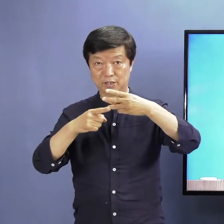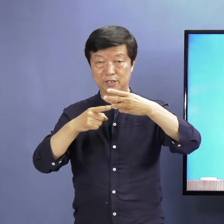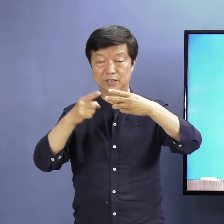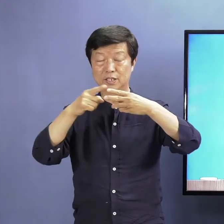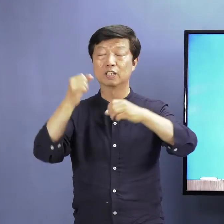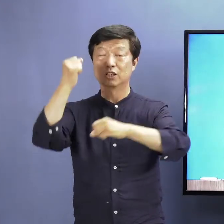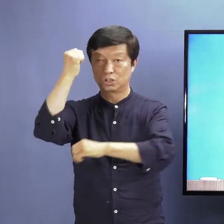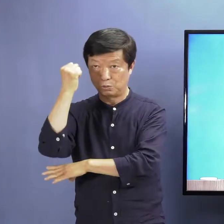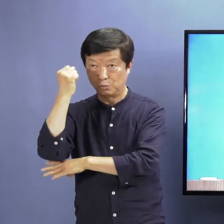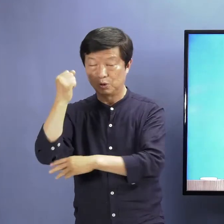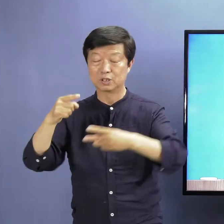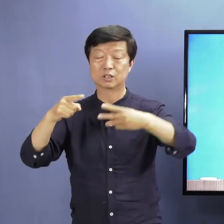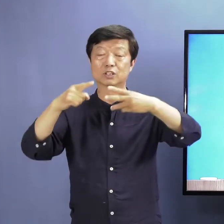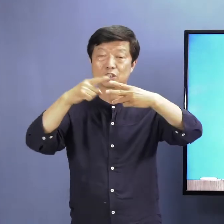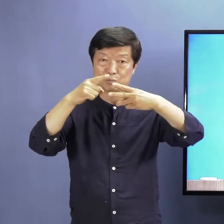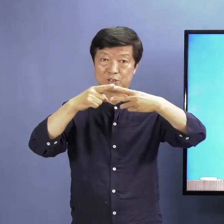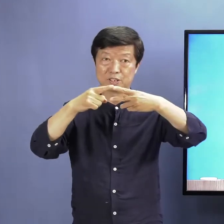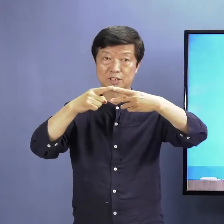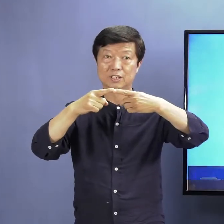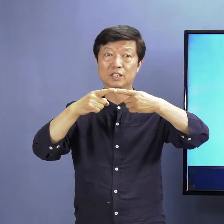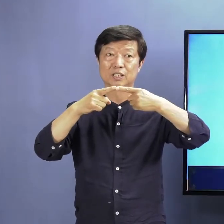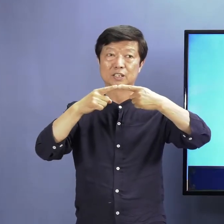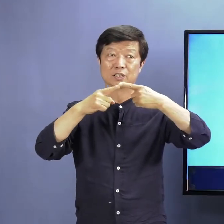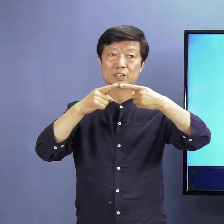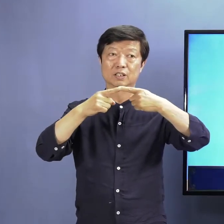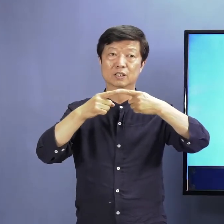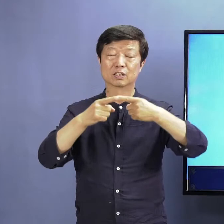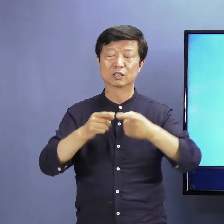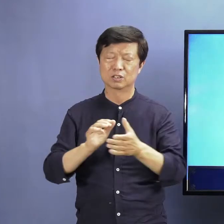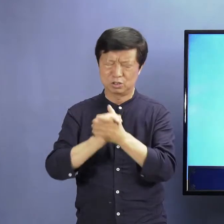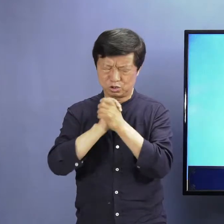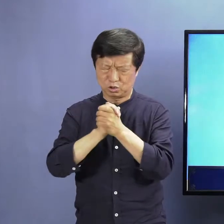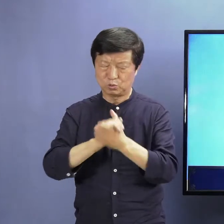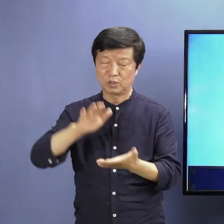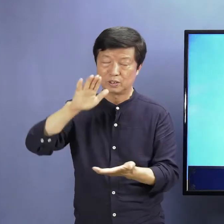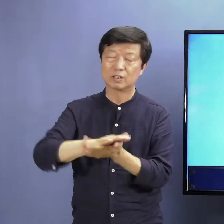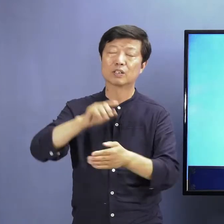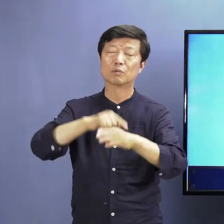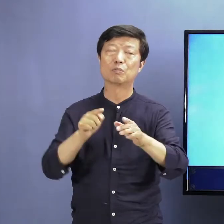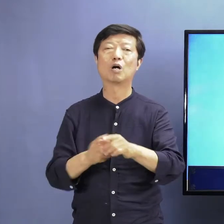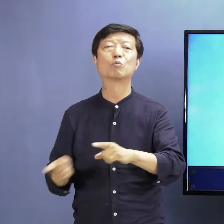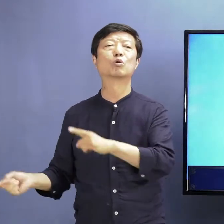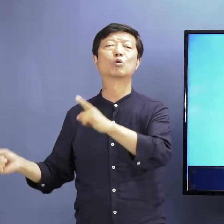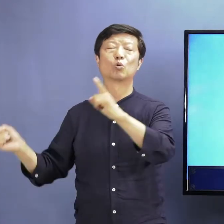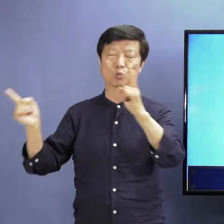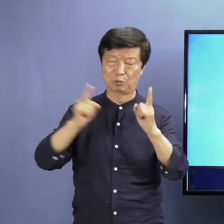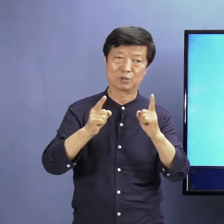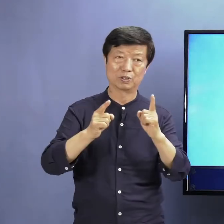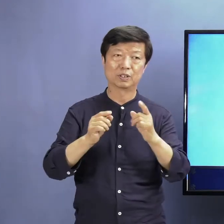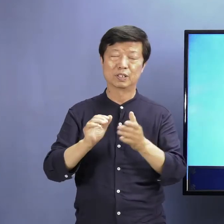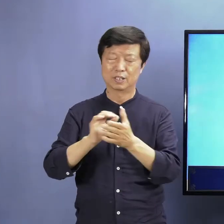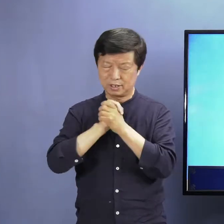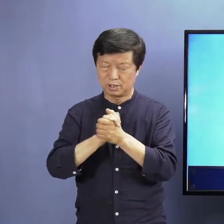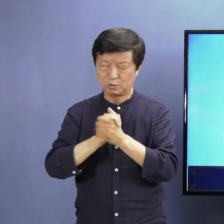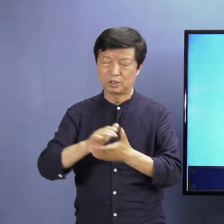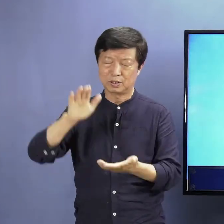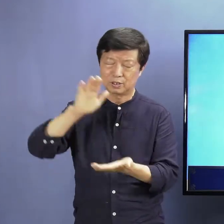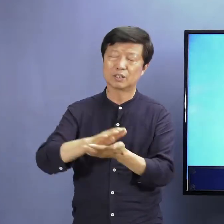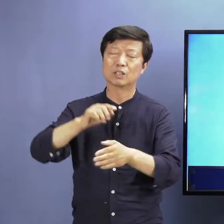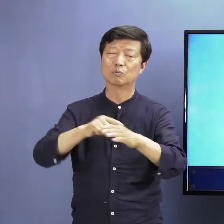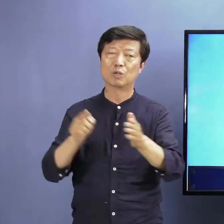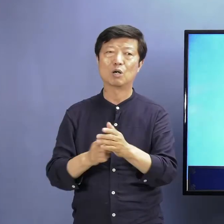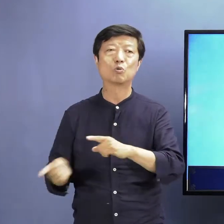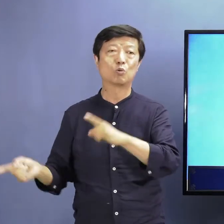겁니다. 첫 번째가 뭐냐? 기도의 열정을 회복해야 한다는 겁니다. 기도의 열정을 회복해야 합니다. 우리